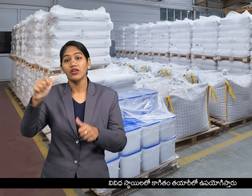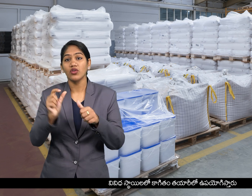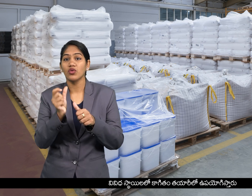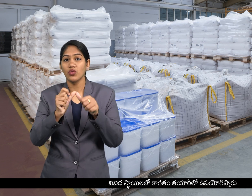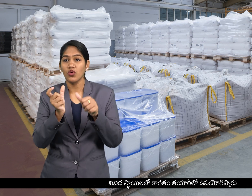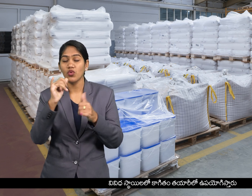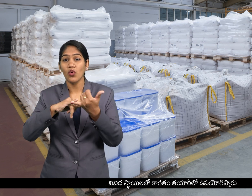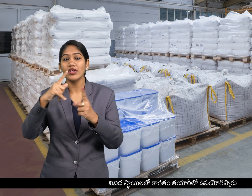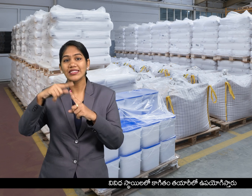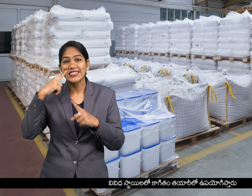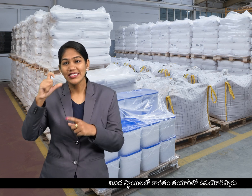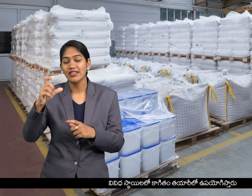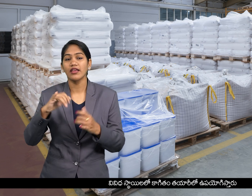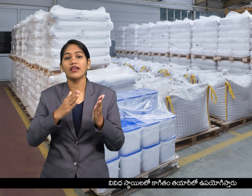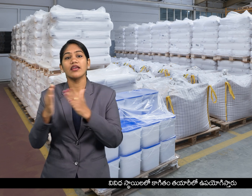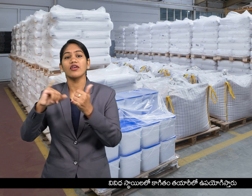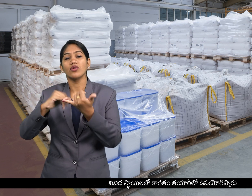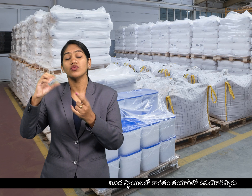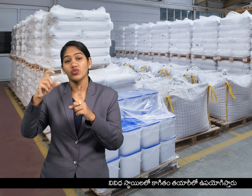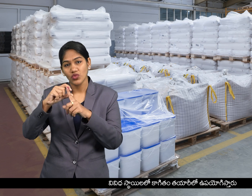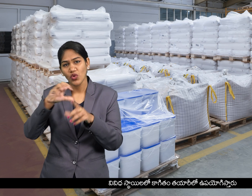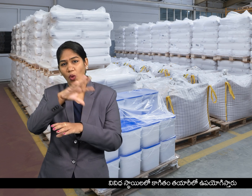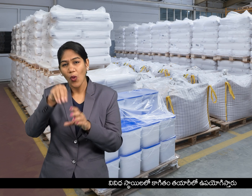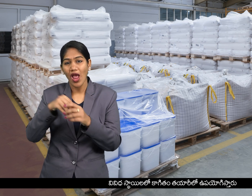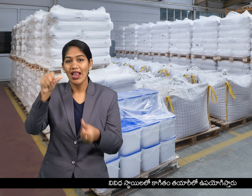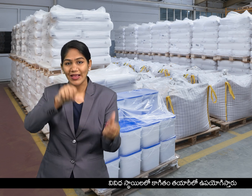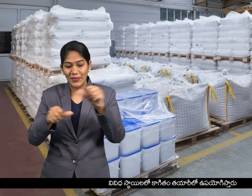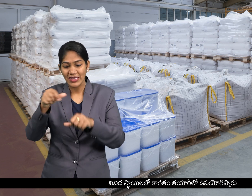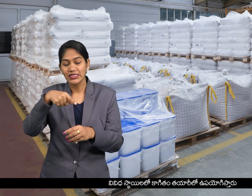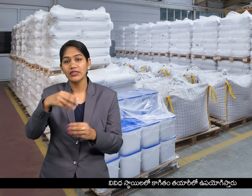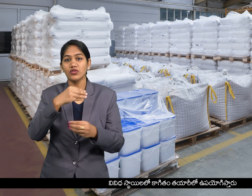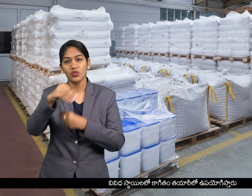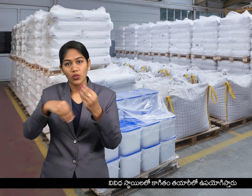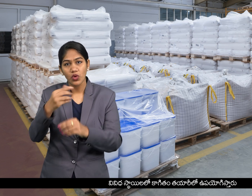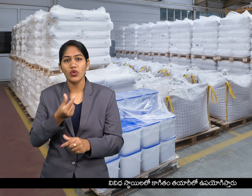వివిధ స్థాయిల్లో కాగితం తయారీలో ఉపయోగిస్తారు.